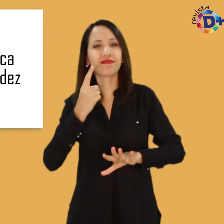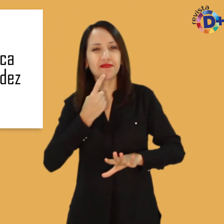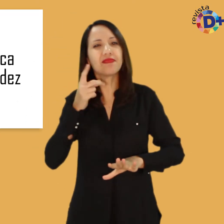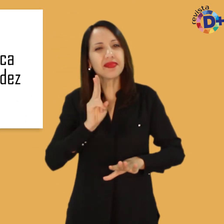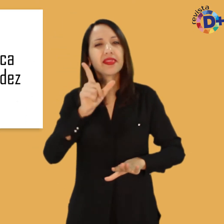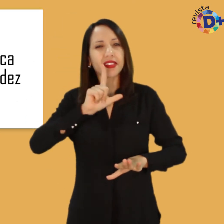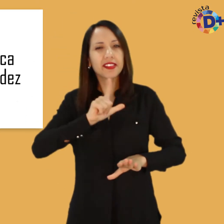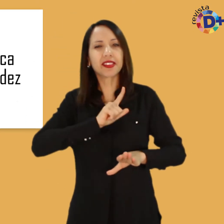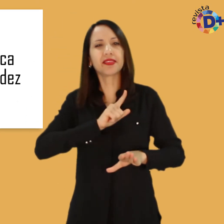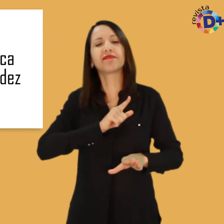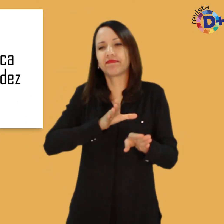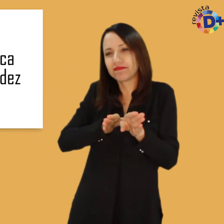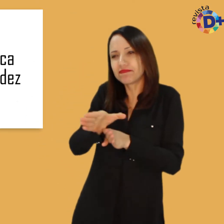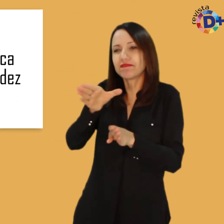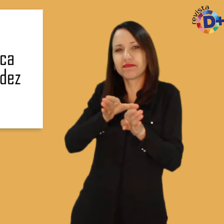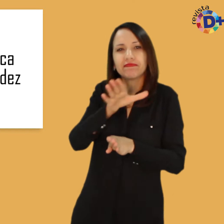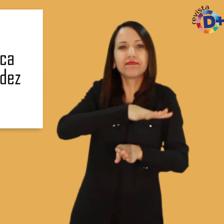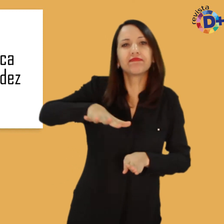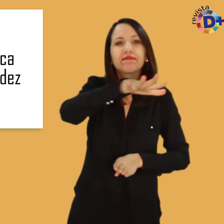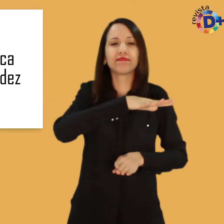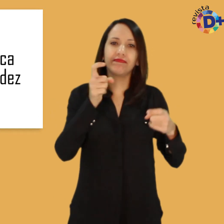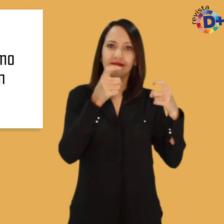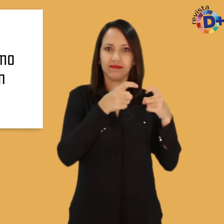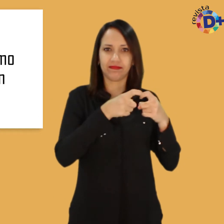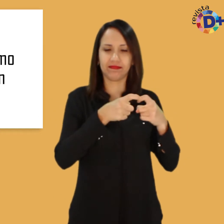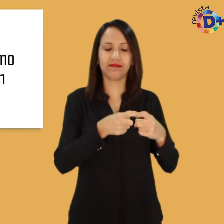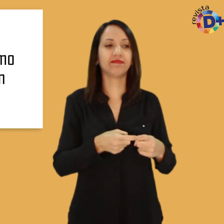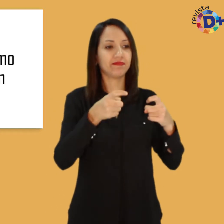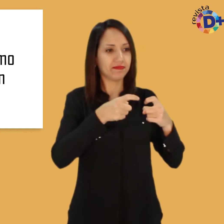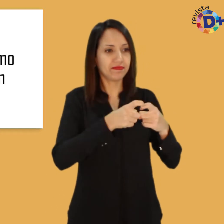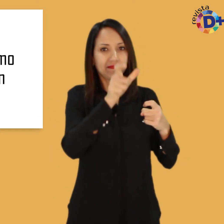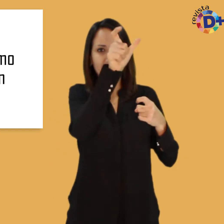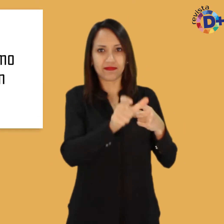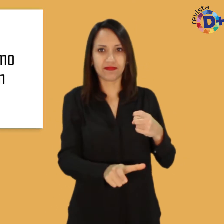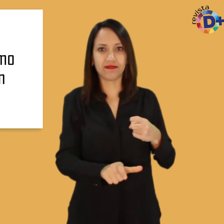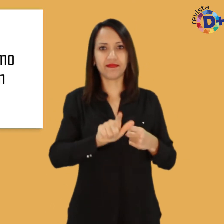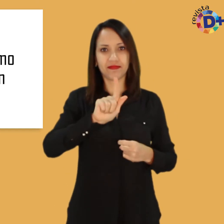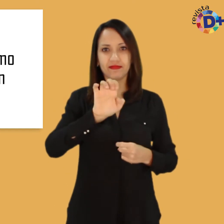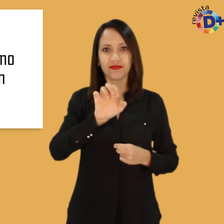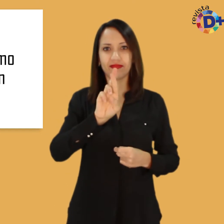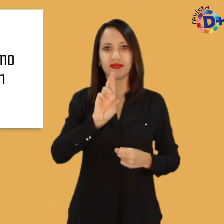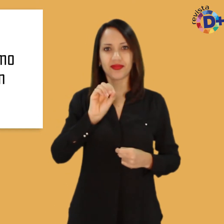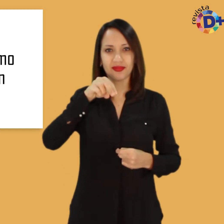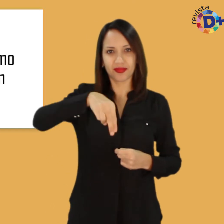orientação de um profissional da área médica, o médico Jerônimo Cardan. Tal influência médica foi